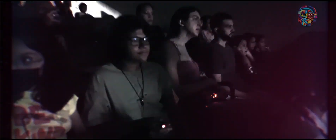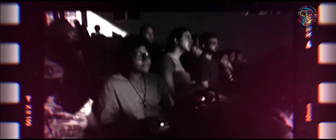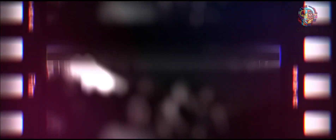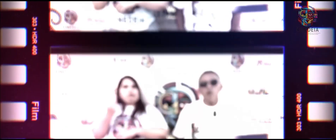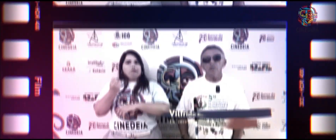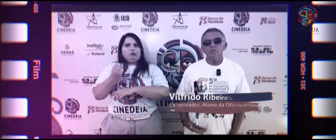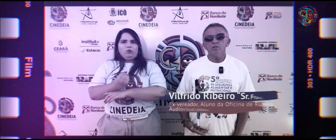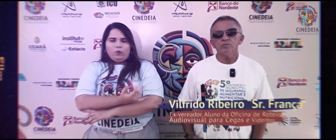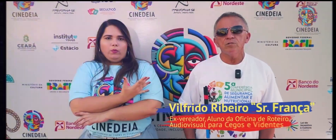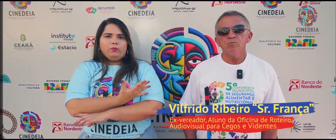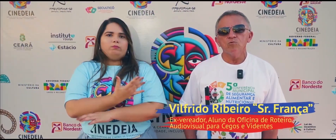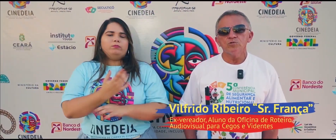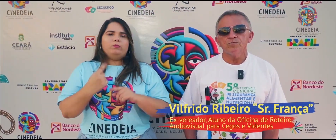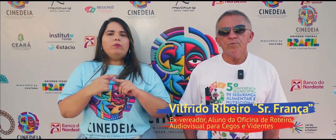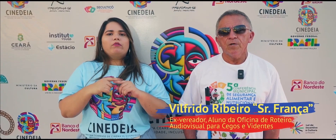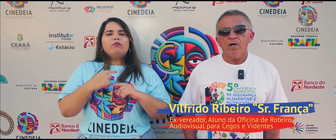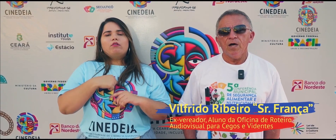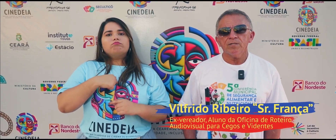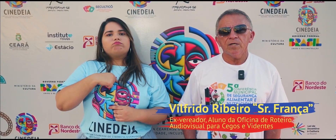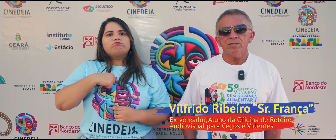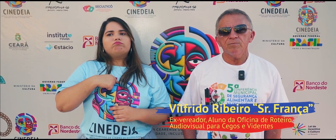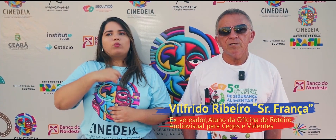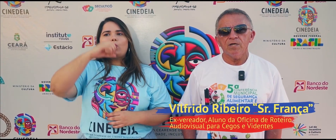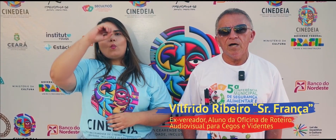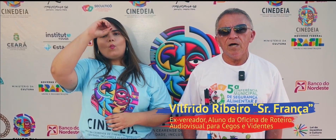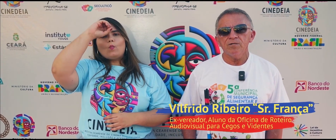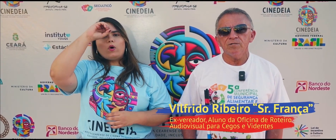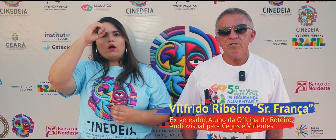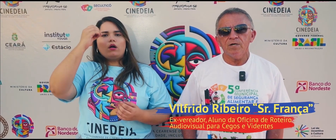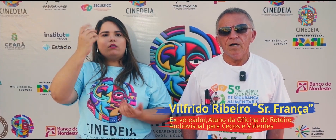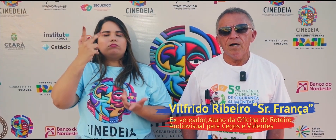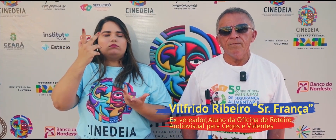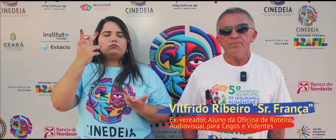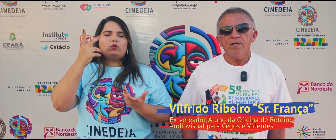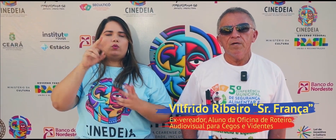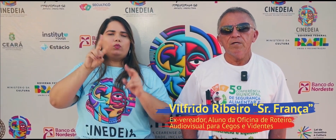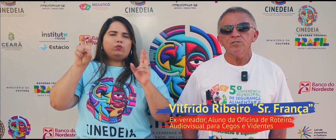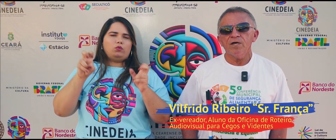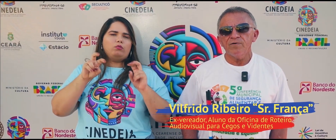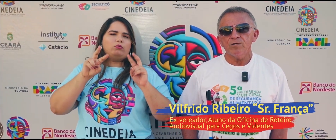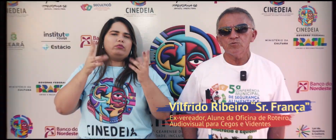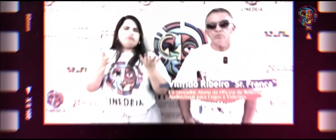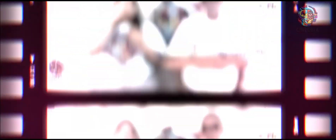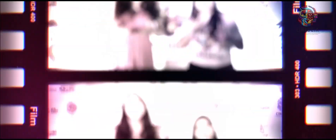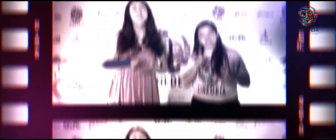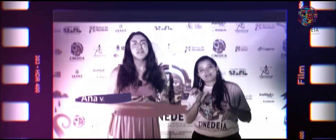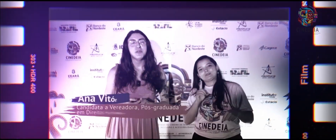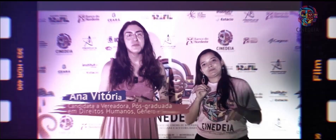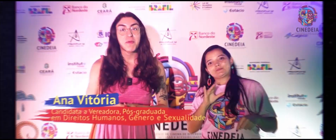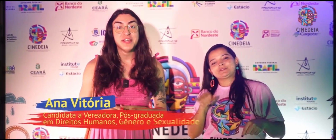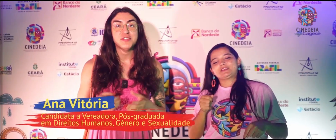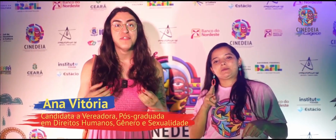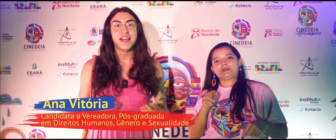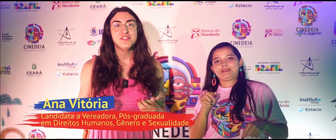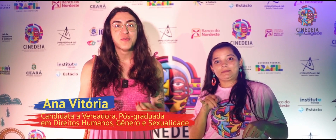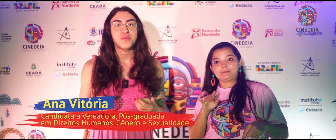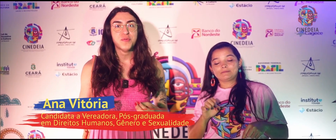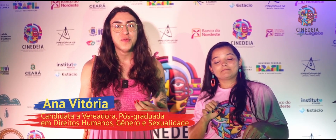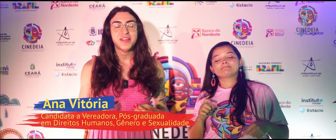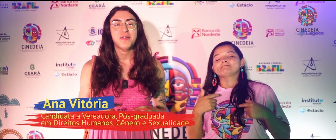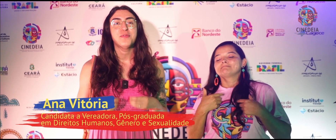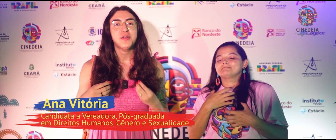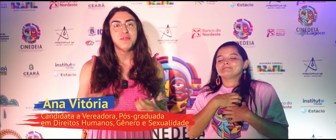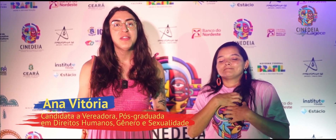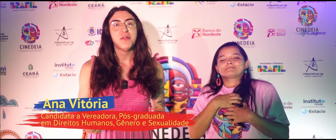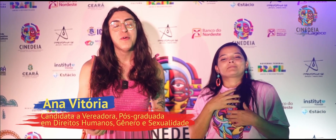como diretor de fotografia no cinema. Mas o meu foco mesmo é direção, né? Direção de cinema, direção de teatro,